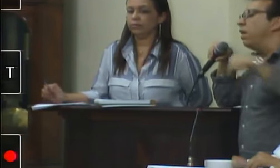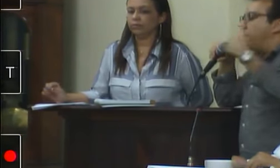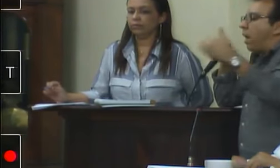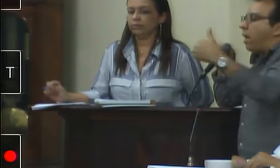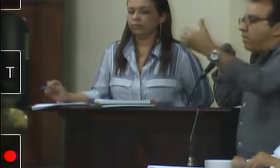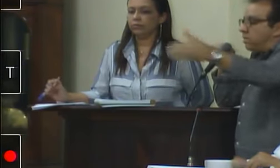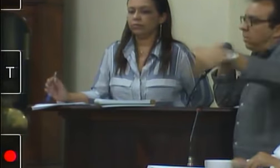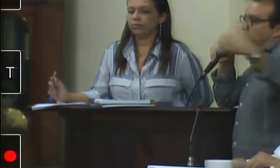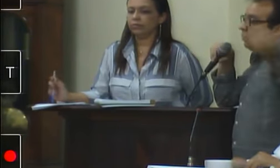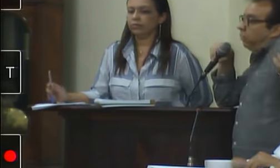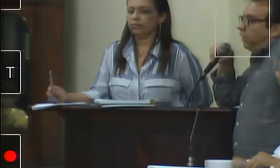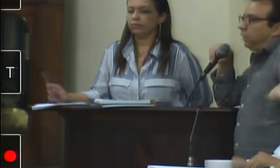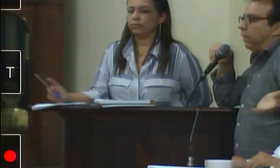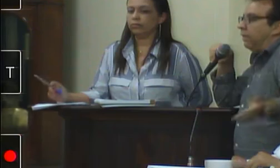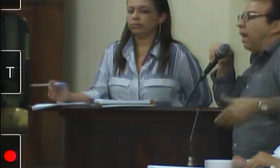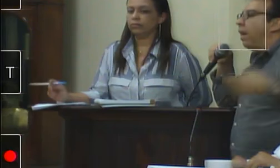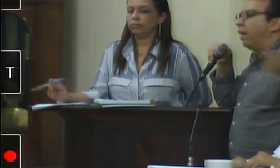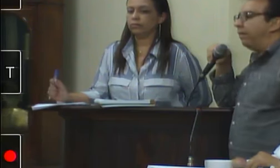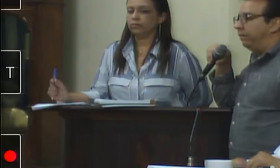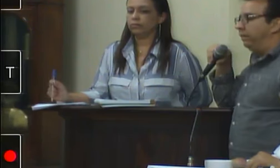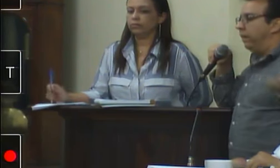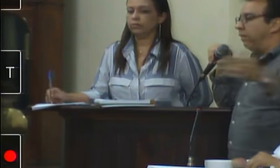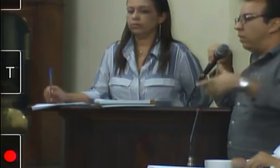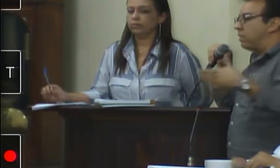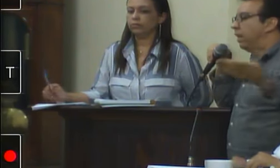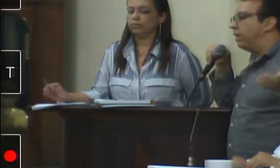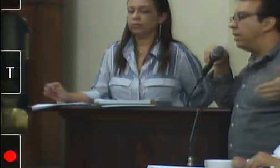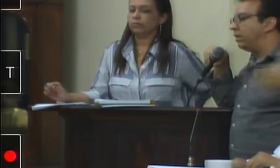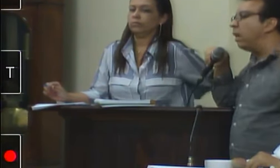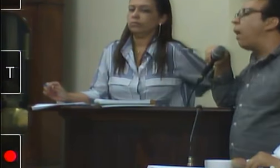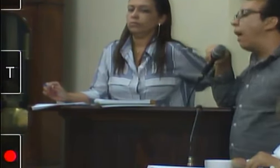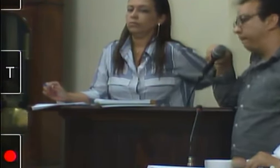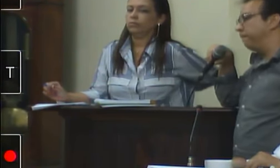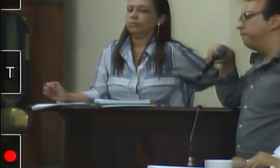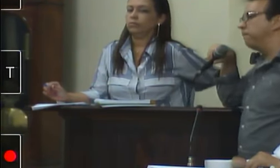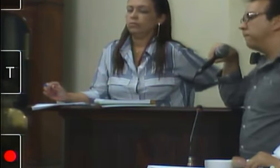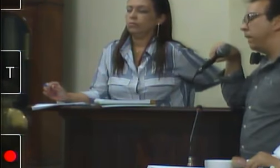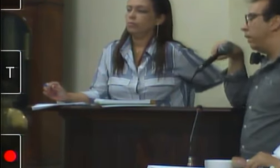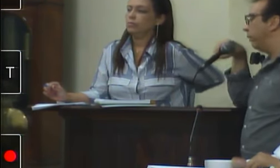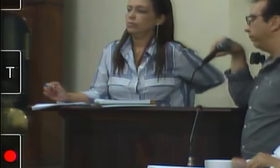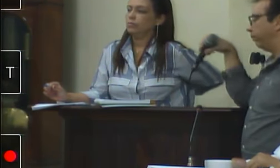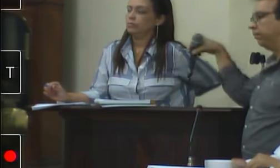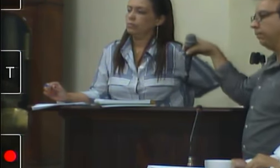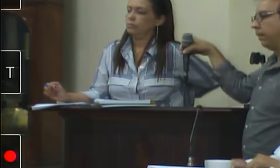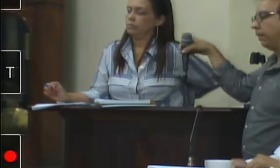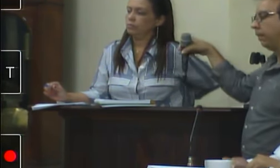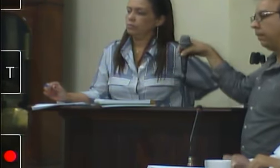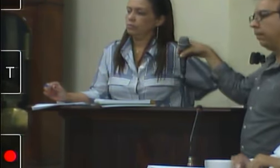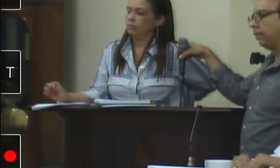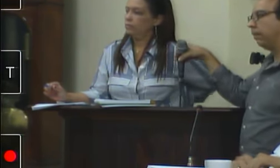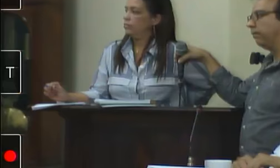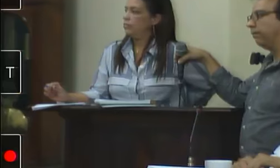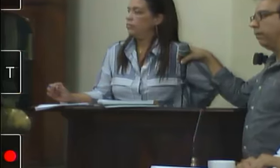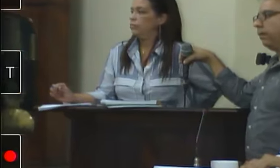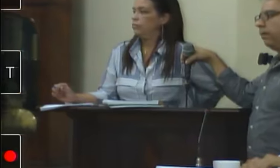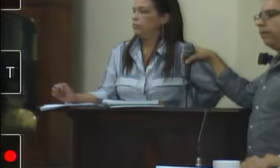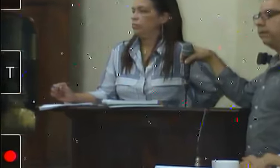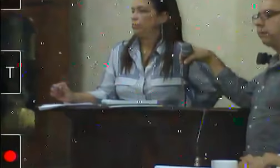fazer. Mas nós vamos ter que tentar, dentro da nossa realidade, adequar. Léo... Acabando aí,